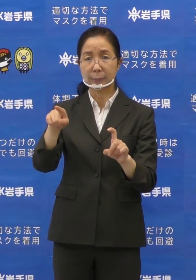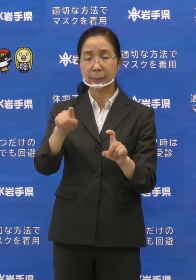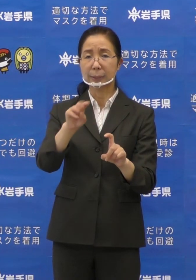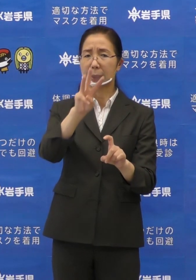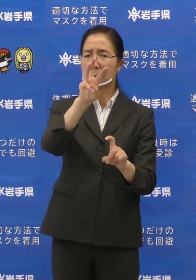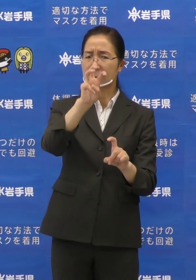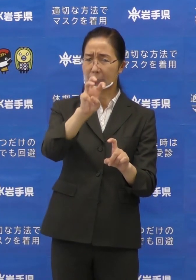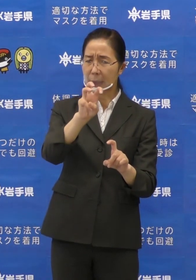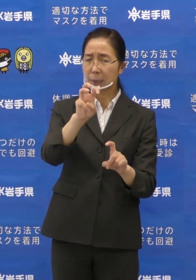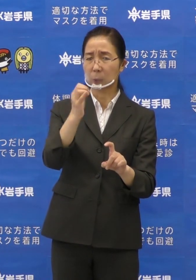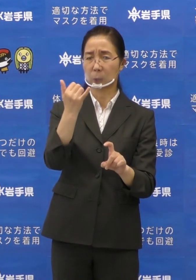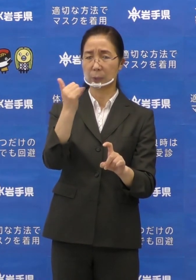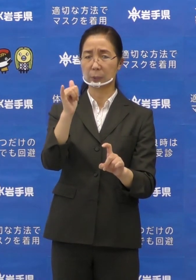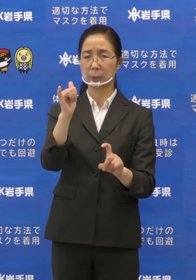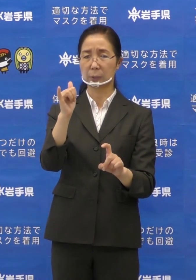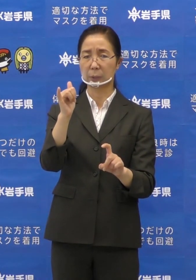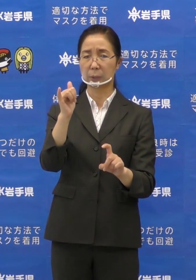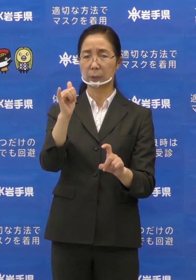30人の、